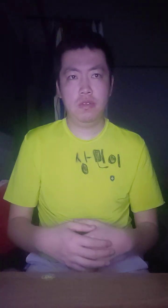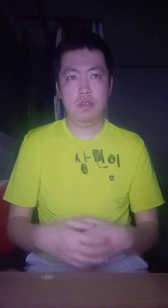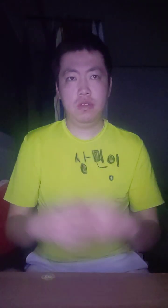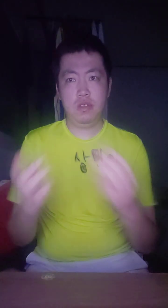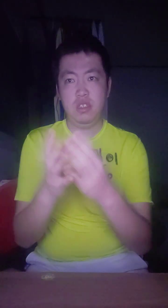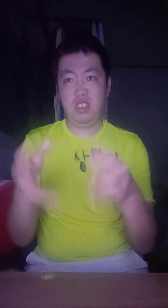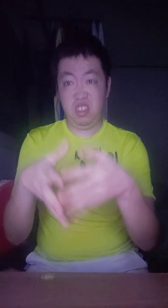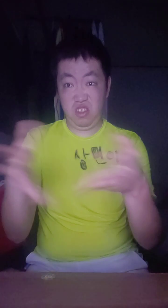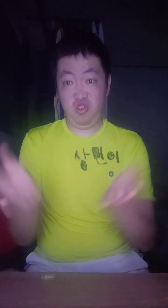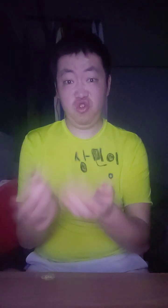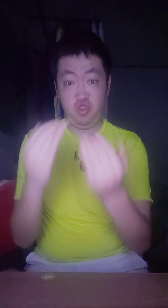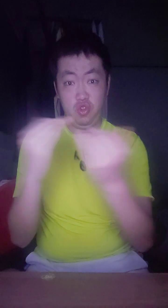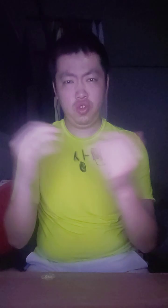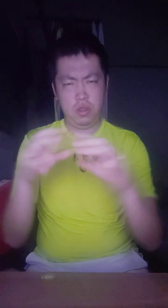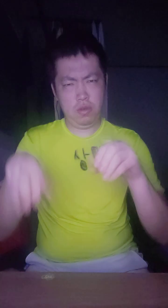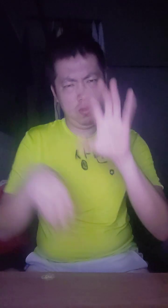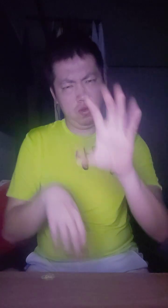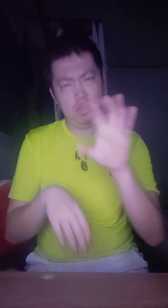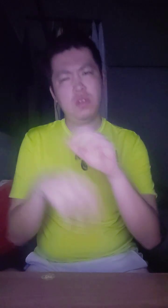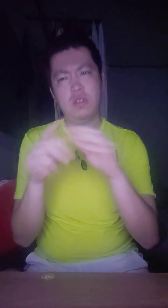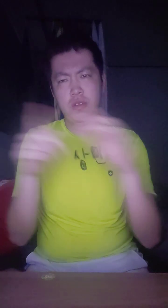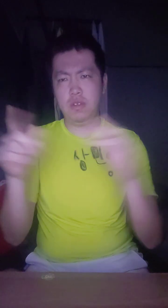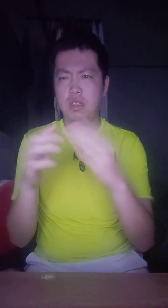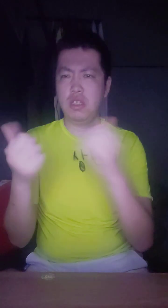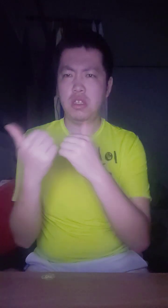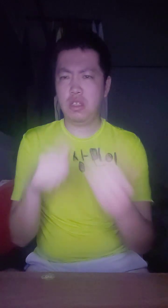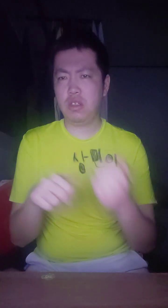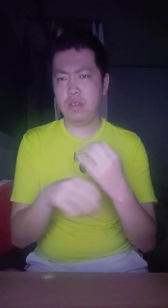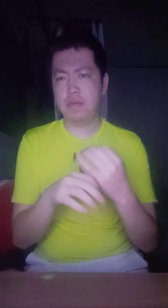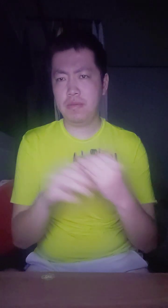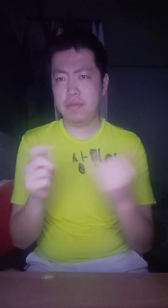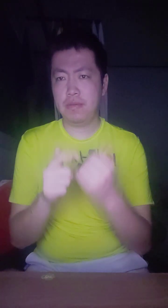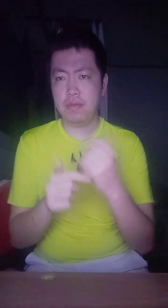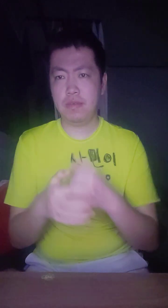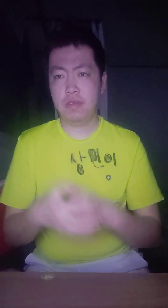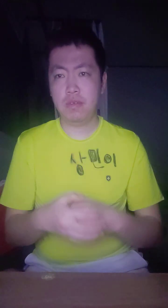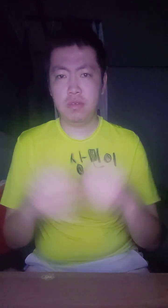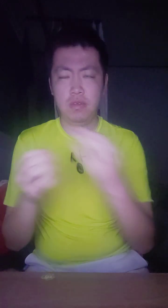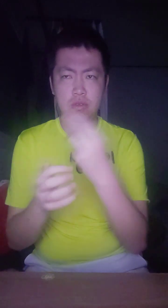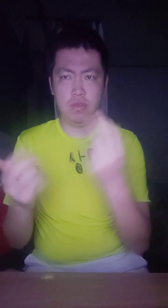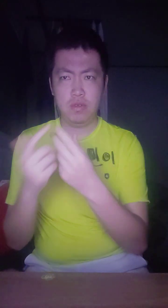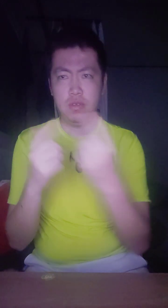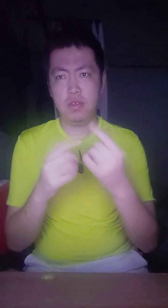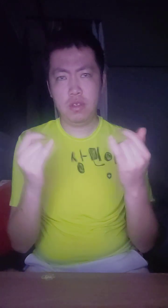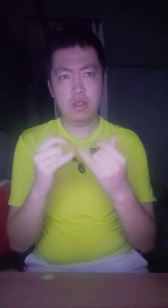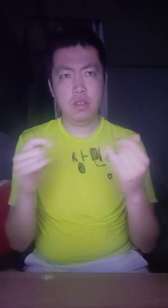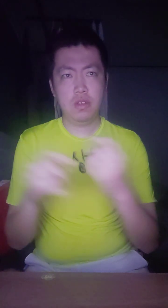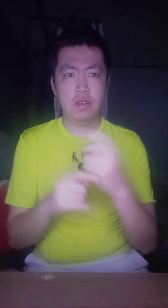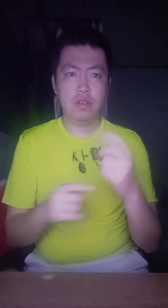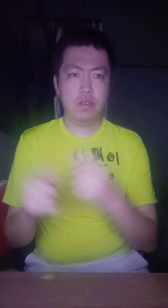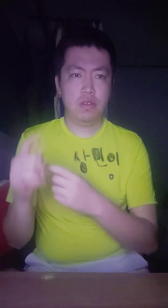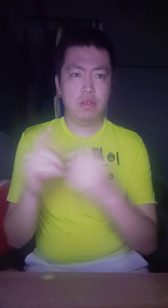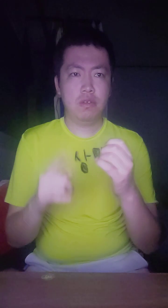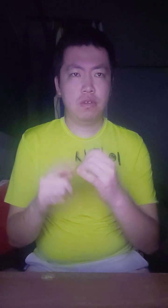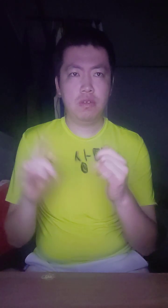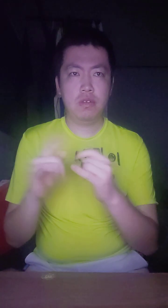서울 강남역 화장실에서 발생한 살인사건 피해 여성에 대한 추모 분위기가 전국적으로 확산하고